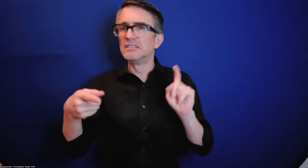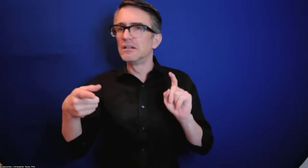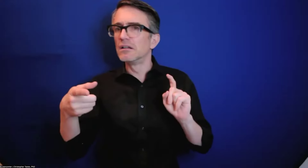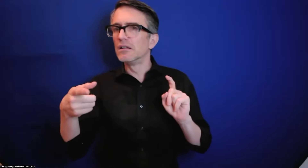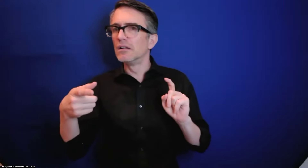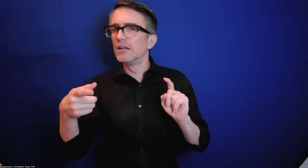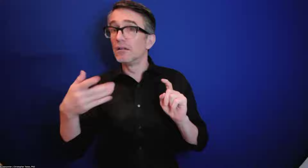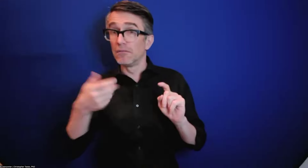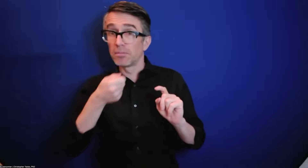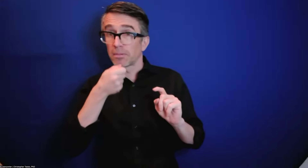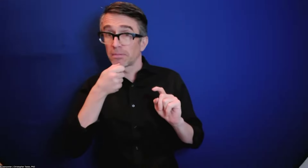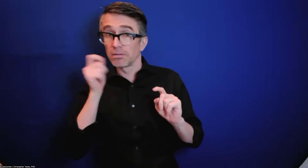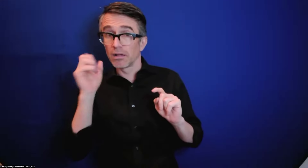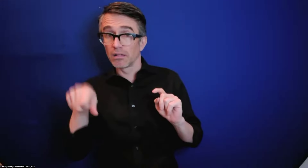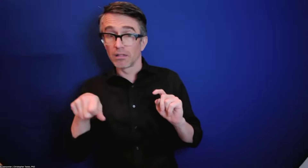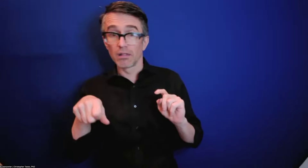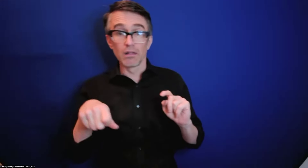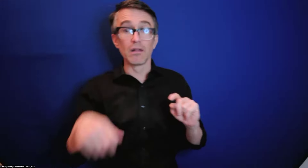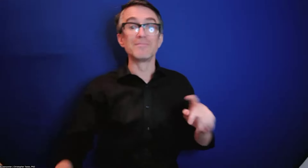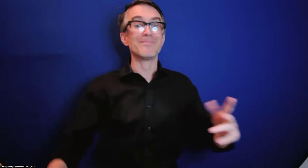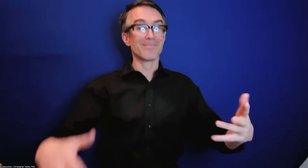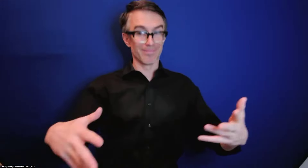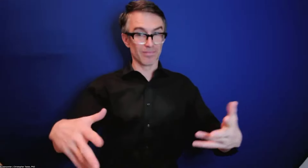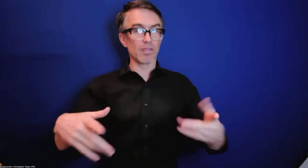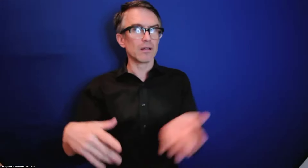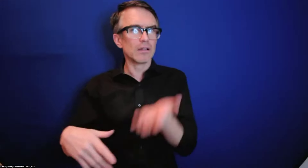Can you speak some Hola, more things, buenos días. please?